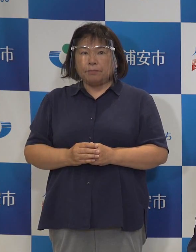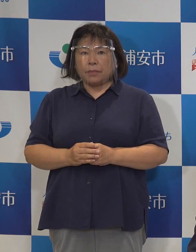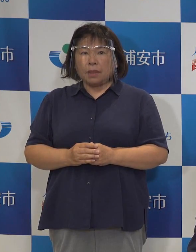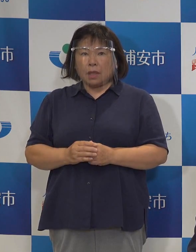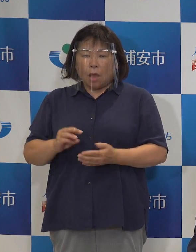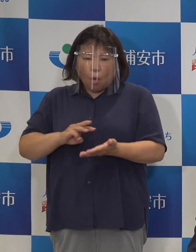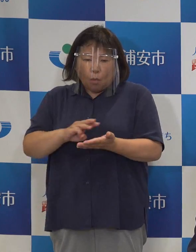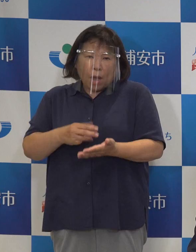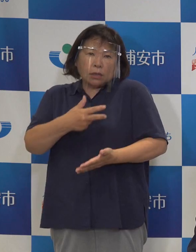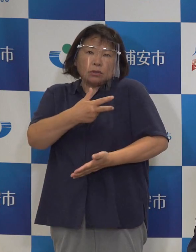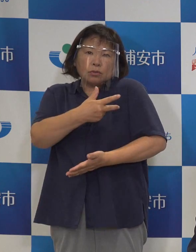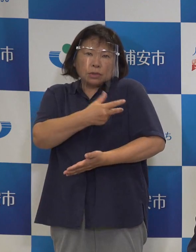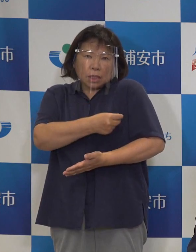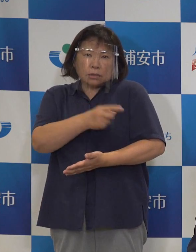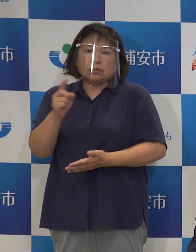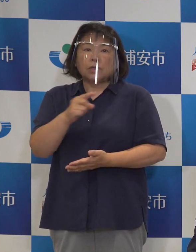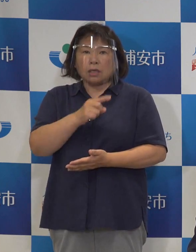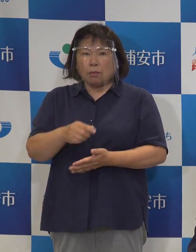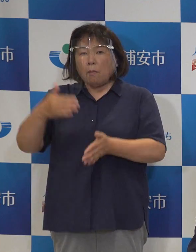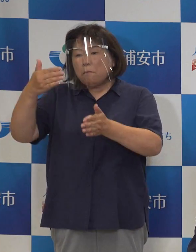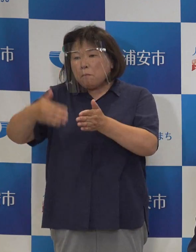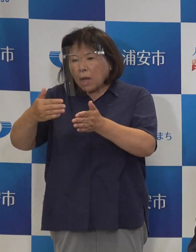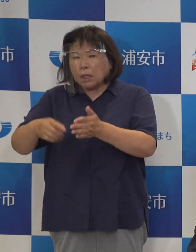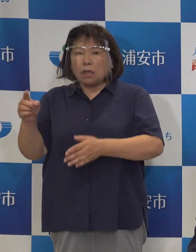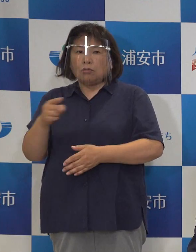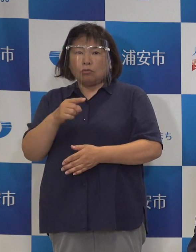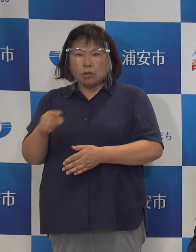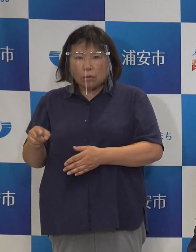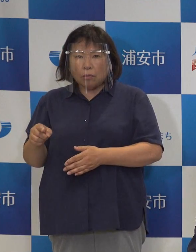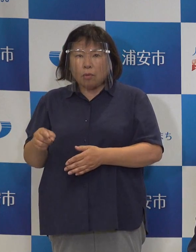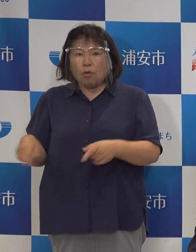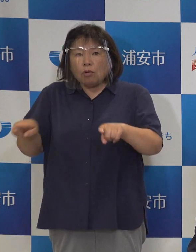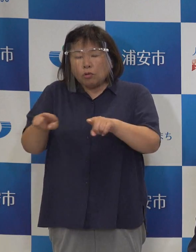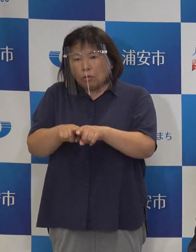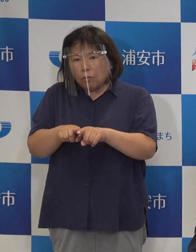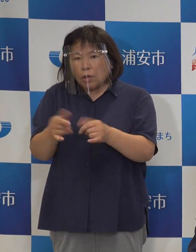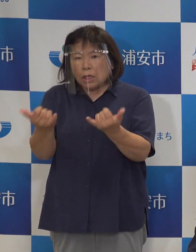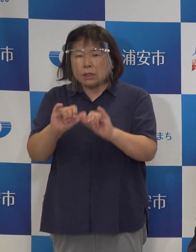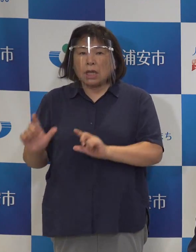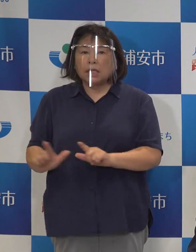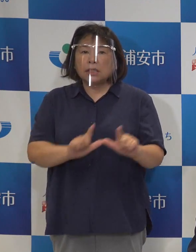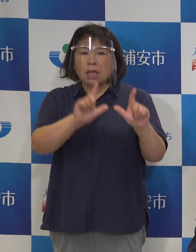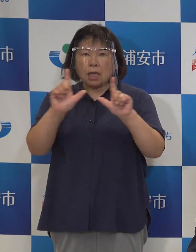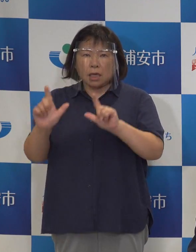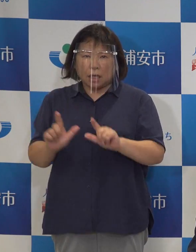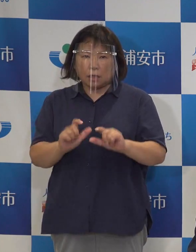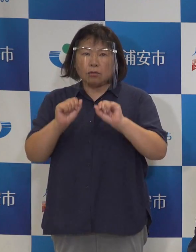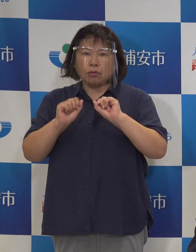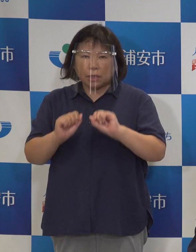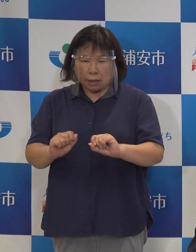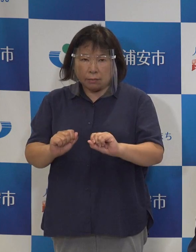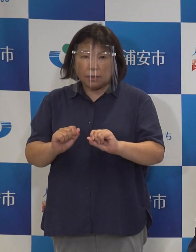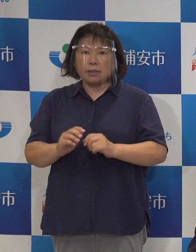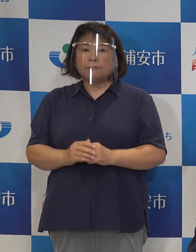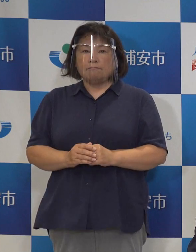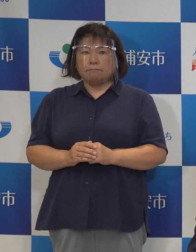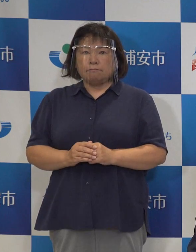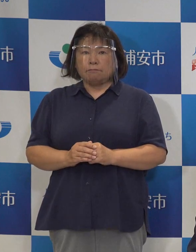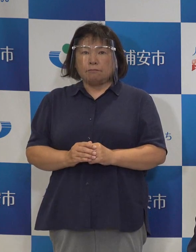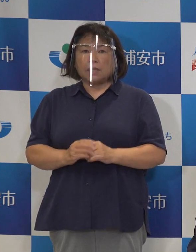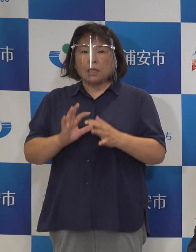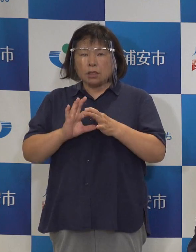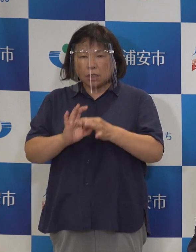ワクチンを接種した方も接種していない方も共に社会生活を営んでいくことになります